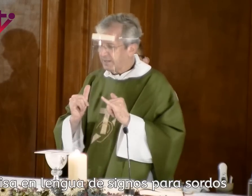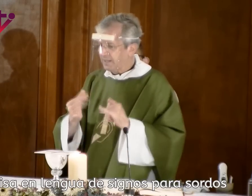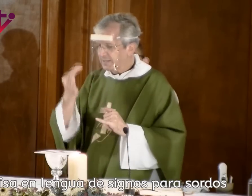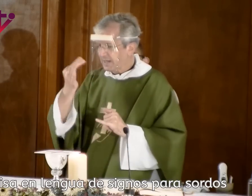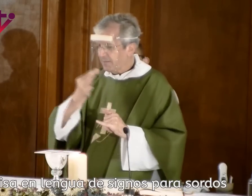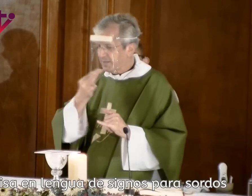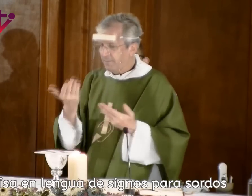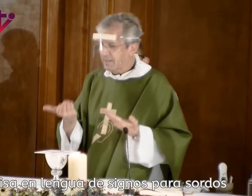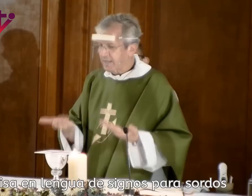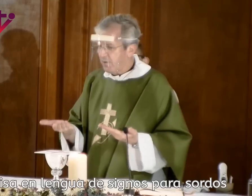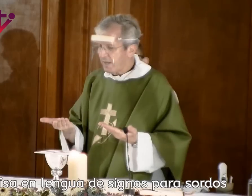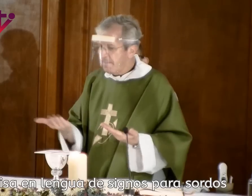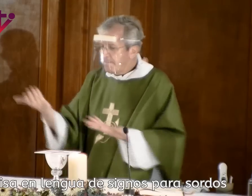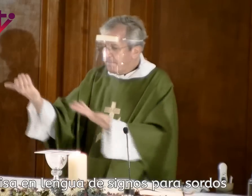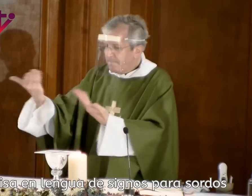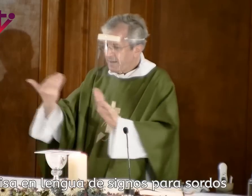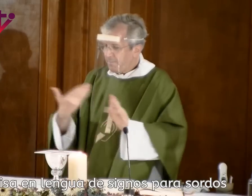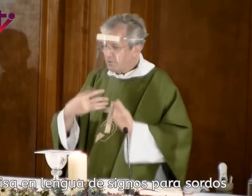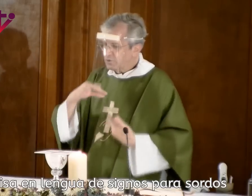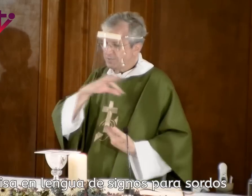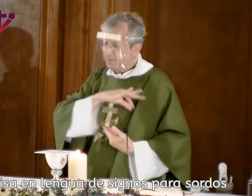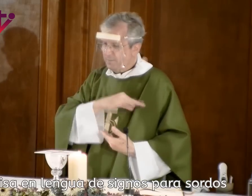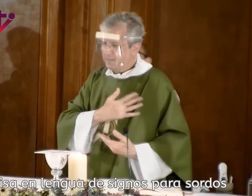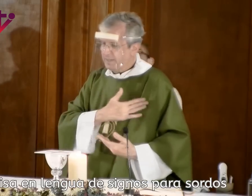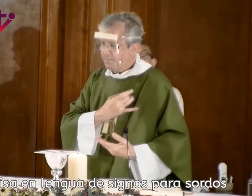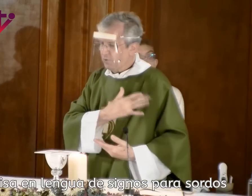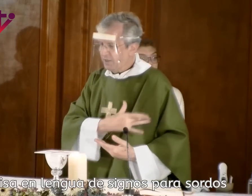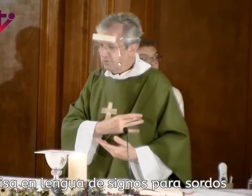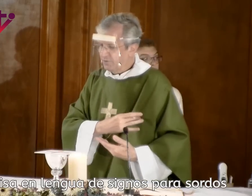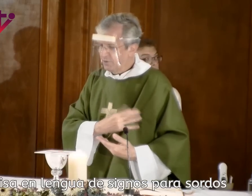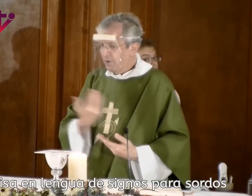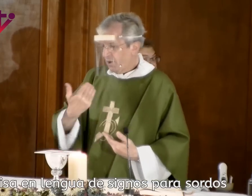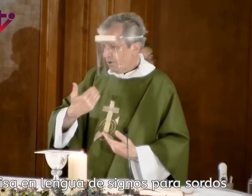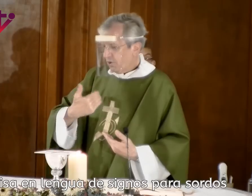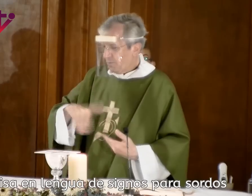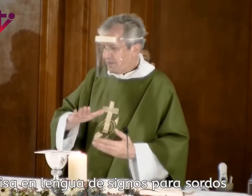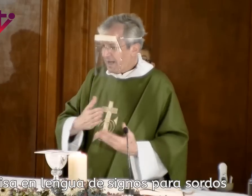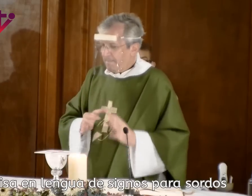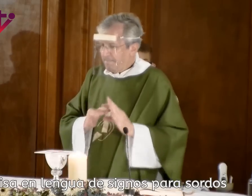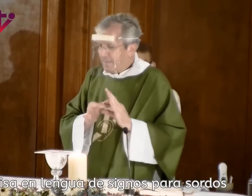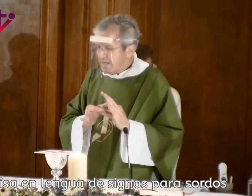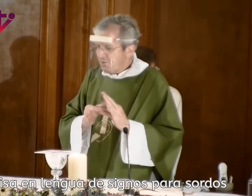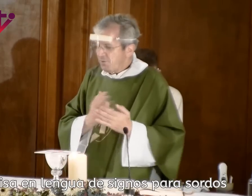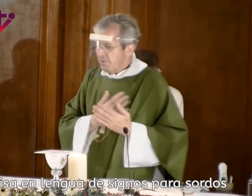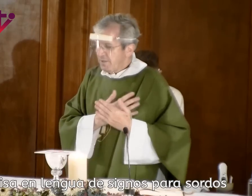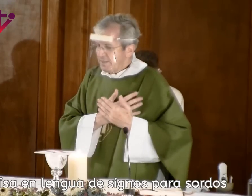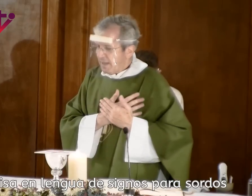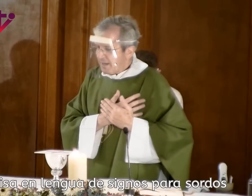recibirte sacramentalmente ahora, ven al menos espiritualmente a mi corazón. Como ya venido, te